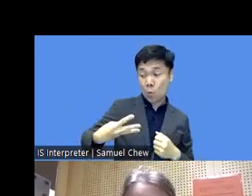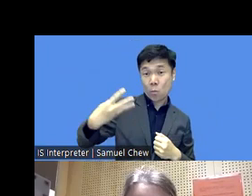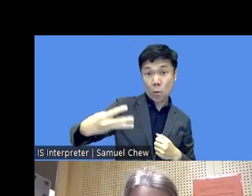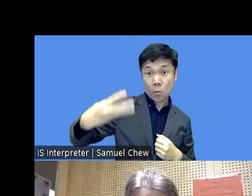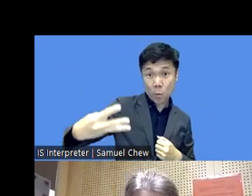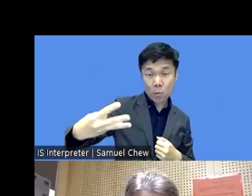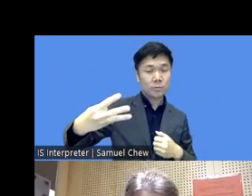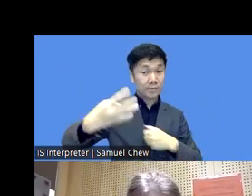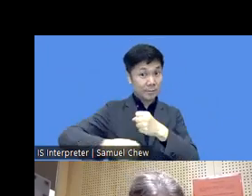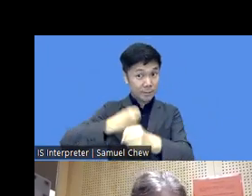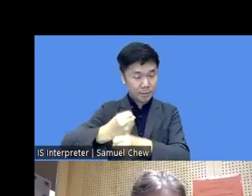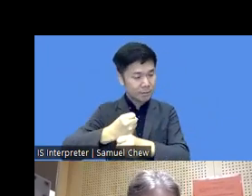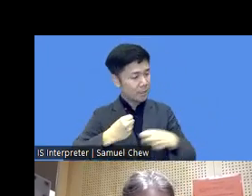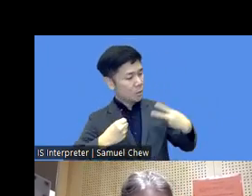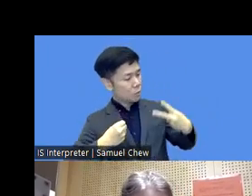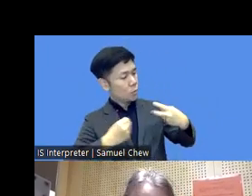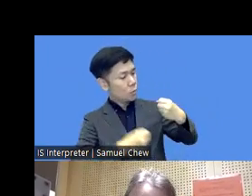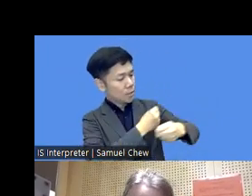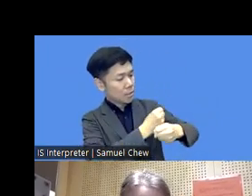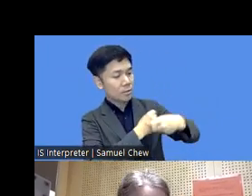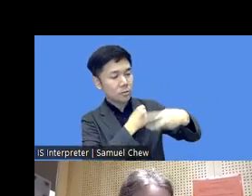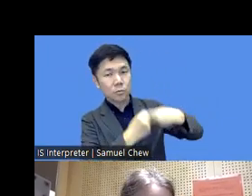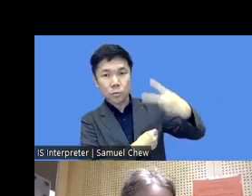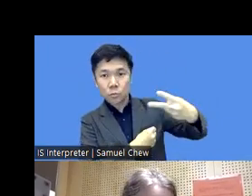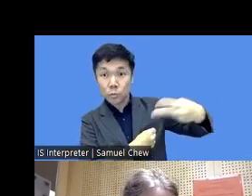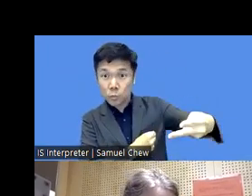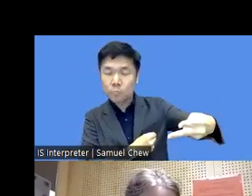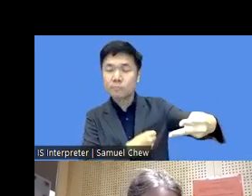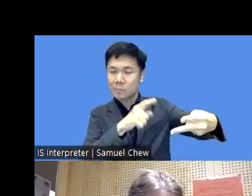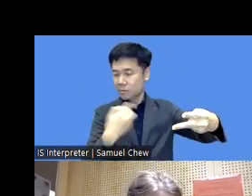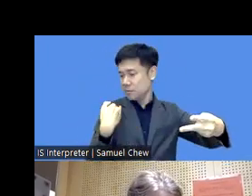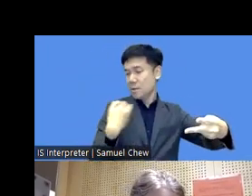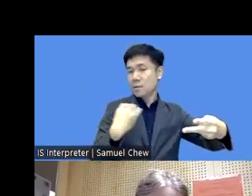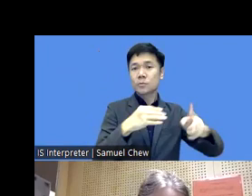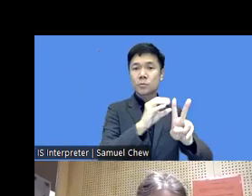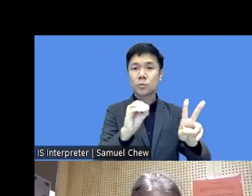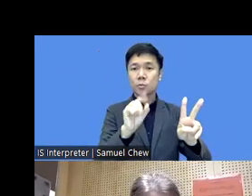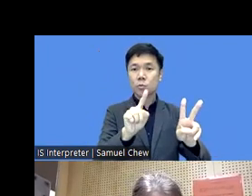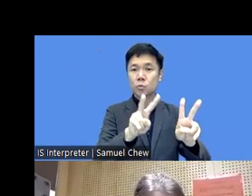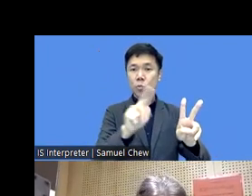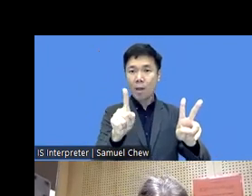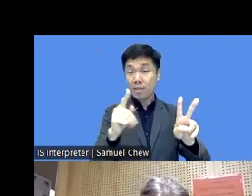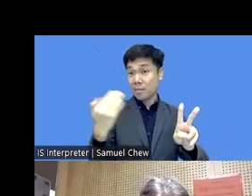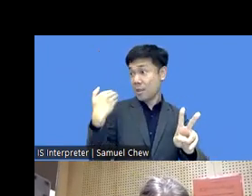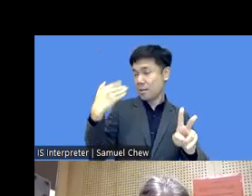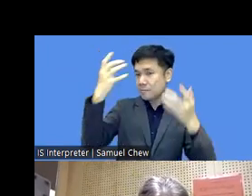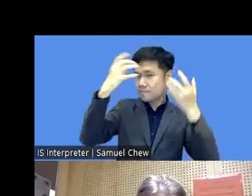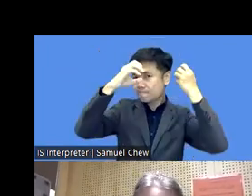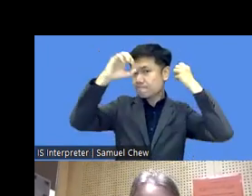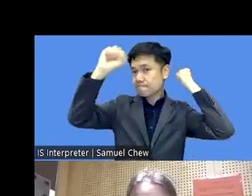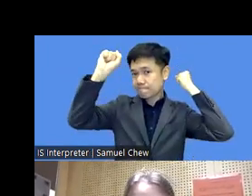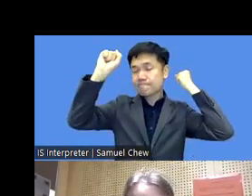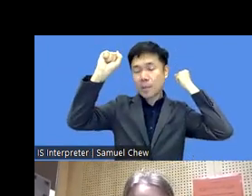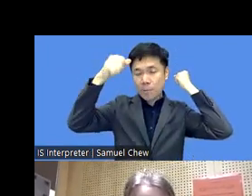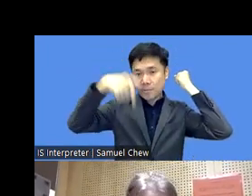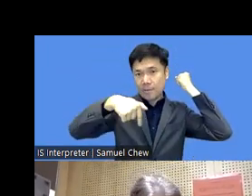in 2021, and this year we have the High Commissioner's Dialogue. But last year we had a high-level officials meeting.